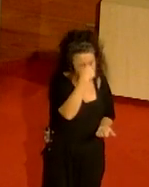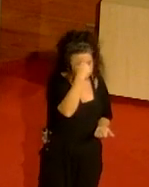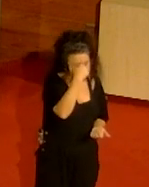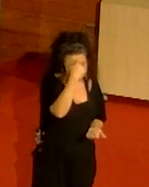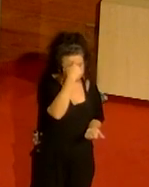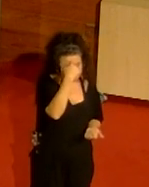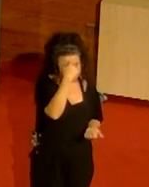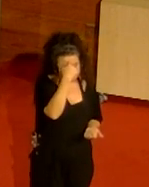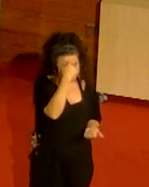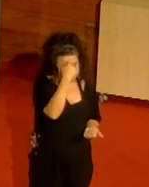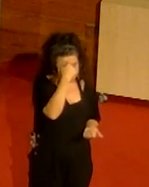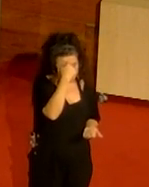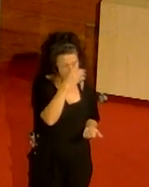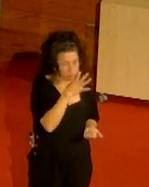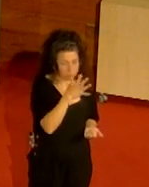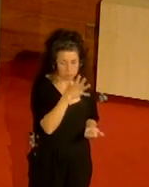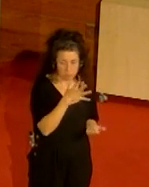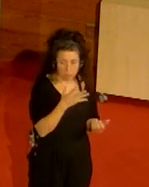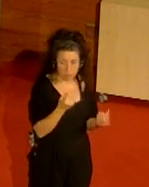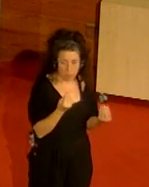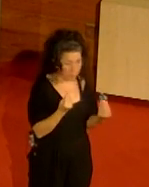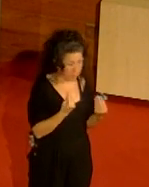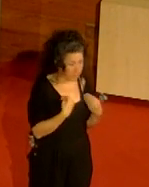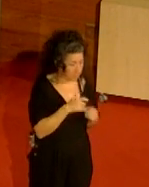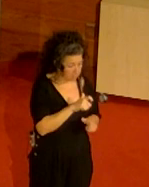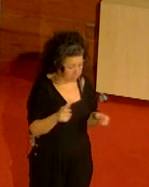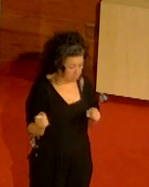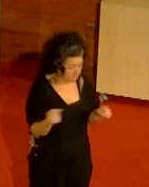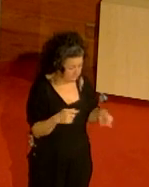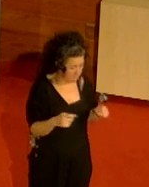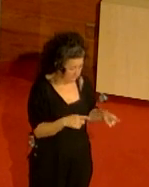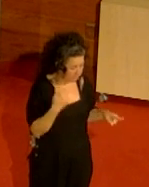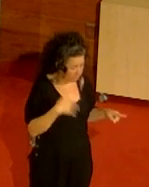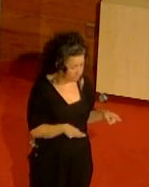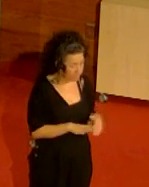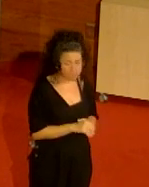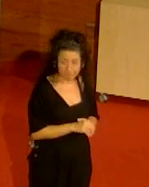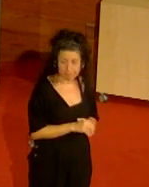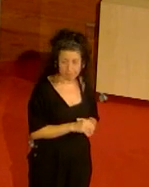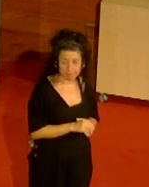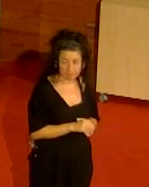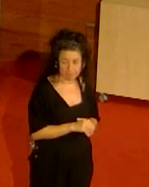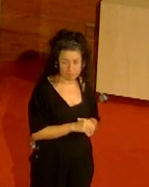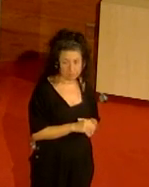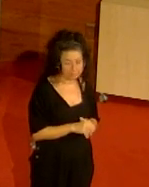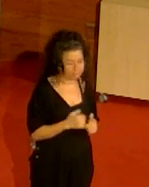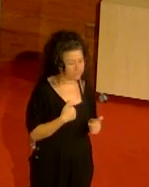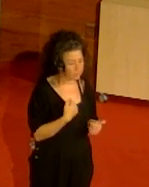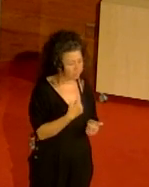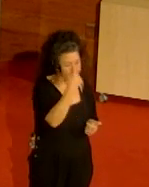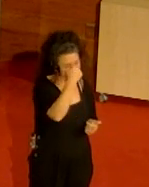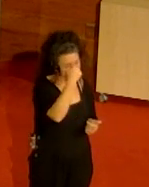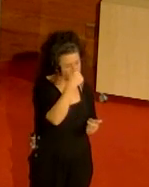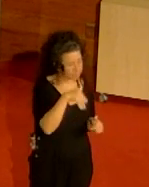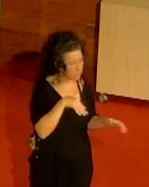he hecho en falta, porque vivimos con poblaciones ya migradas, gente migrada en Vitoria, he hecho en falta que no se convocara,